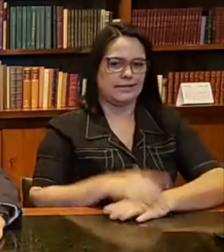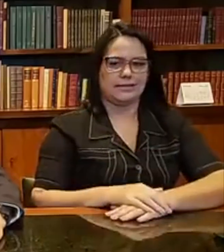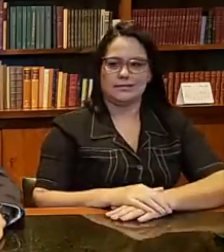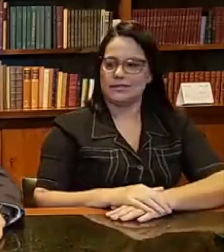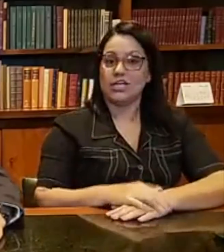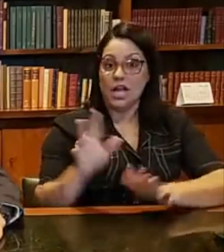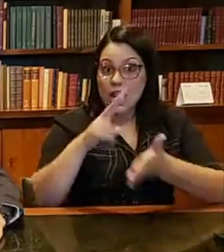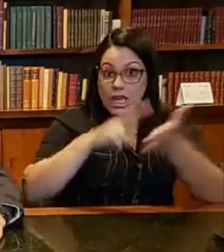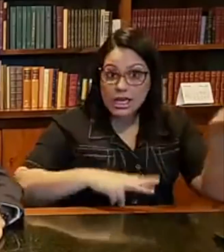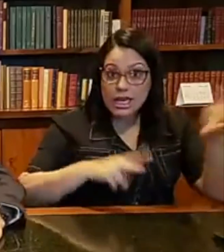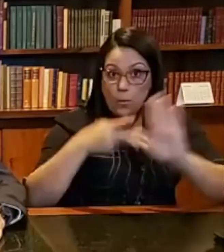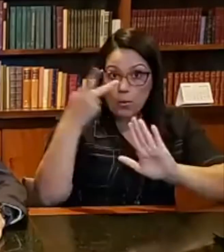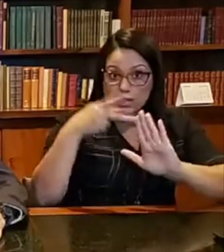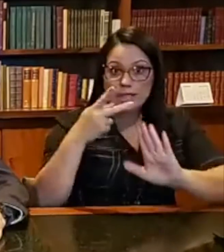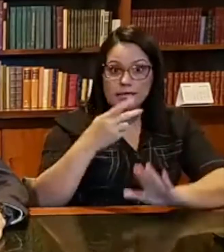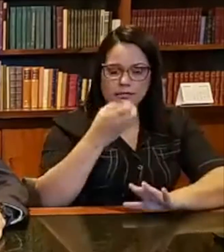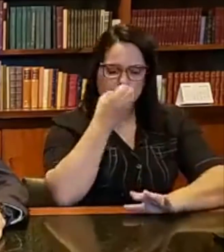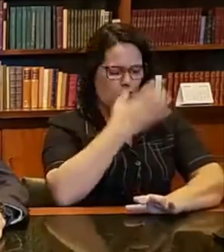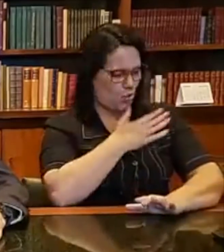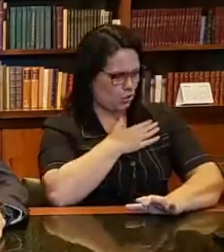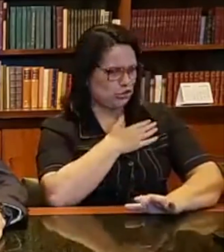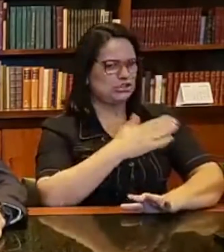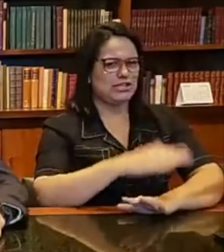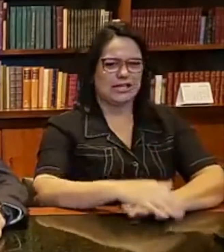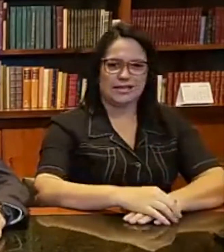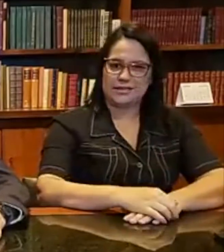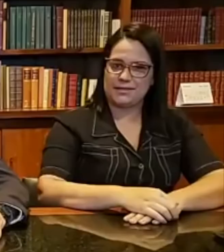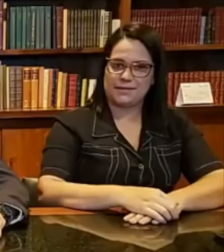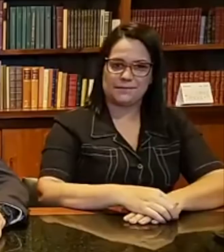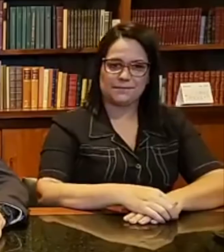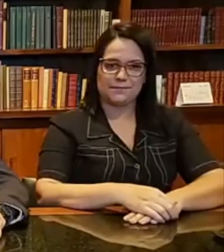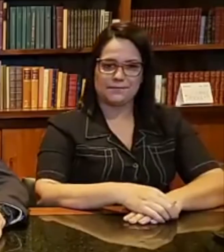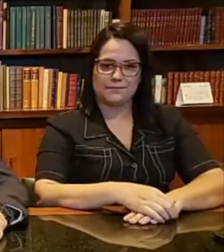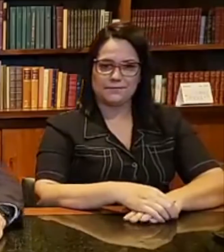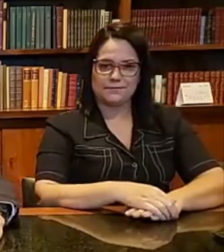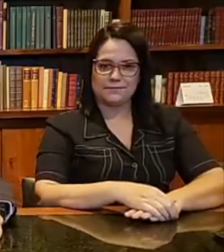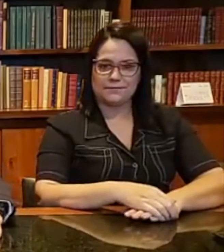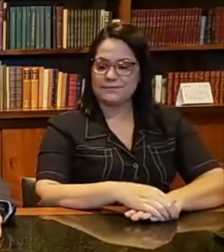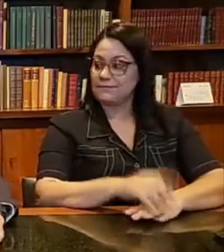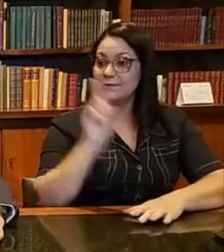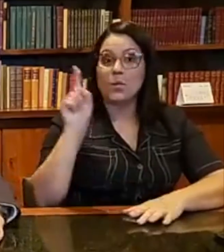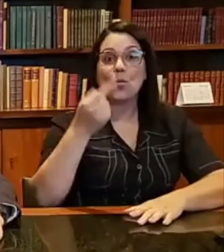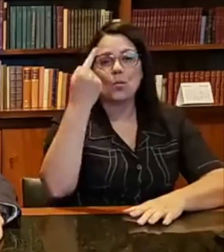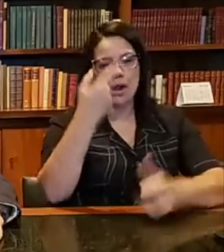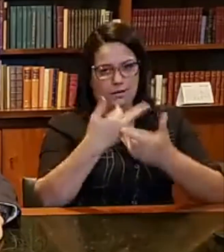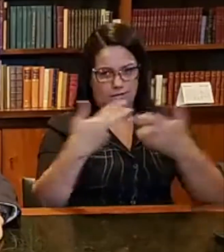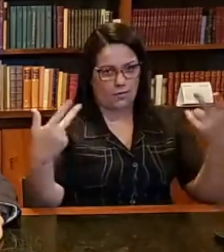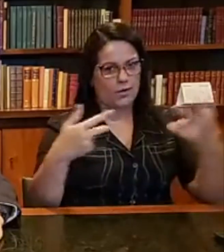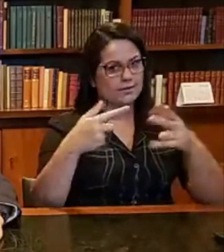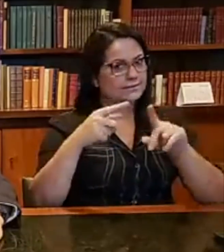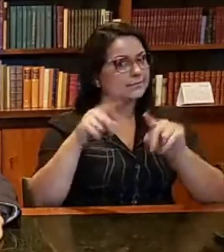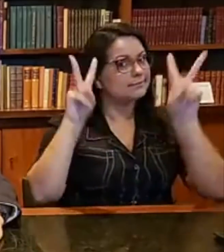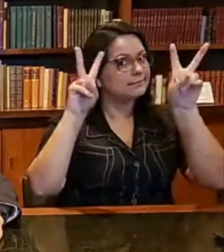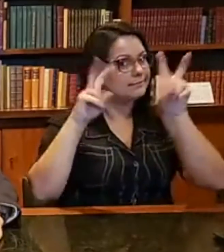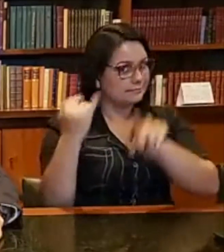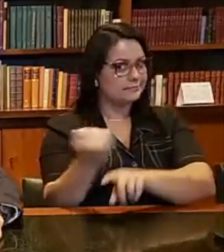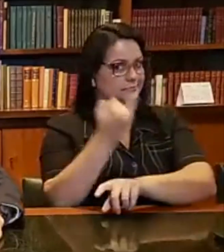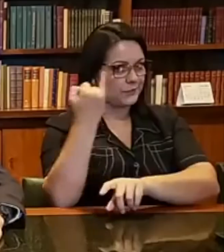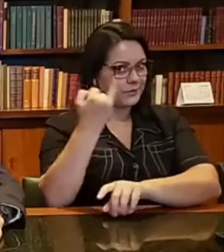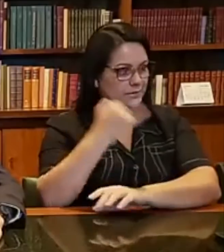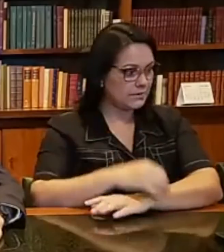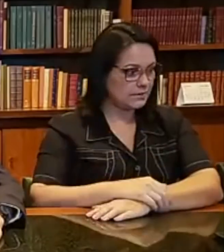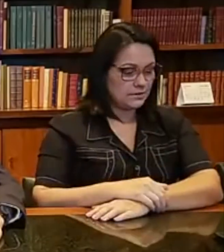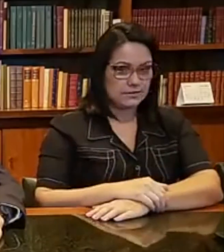leu? Gostou ou não? Melhorou? Então, pessoal... Tem só mais uma coisa, presidente, que é importante. Dado